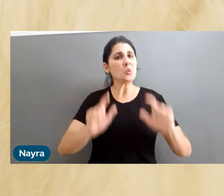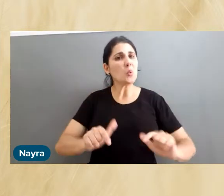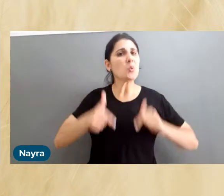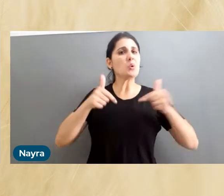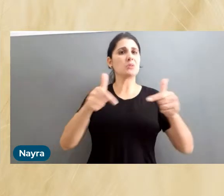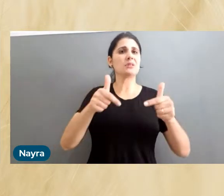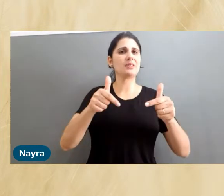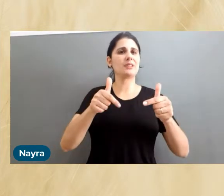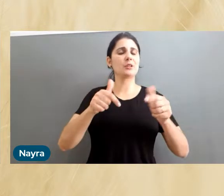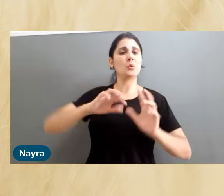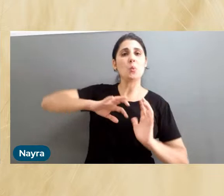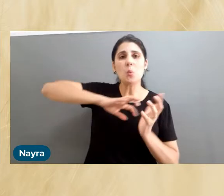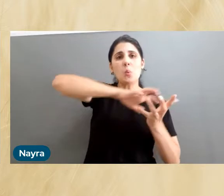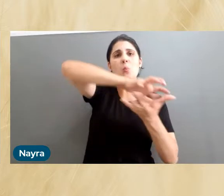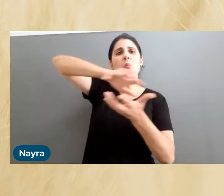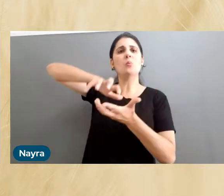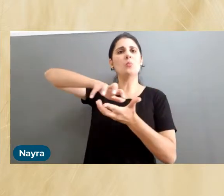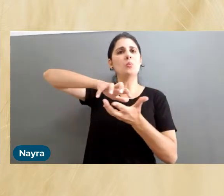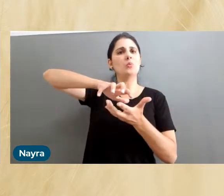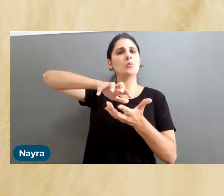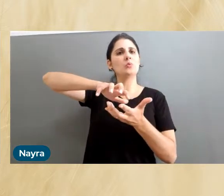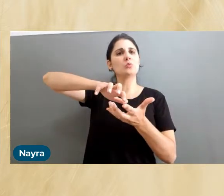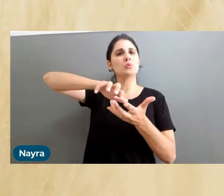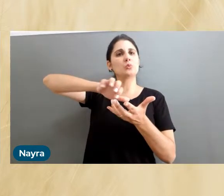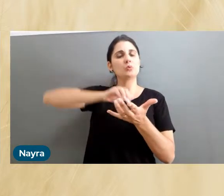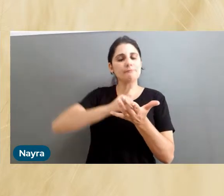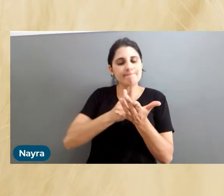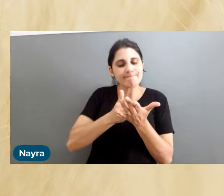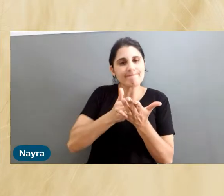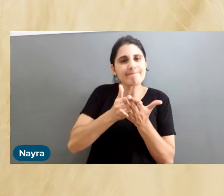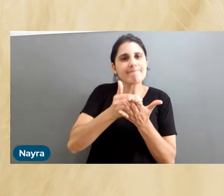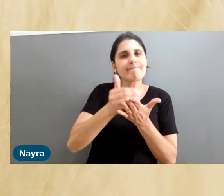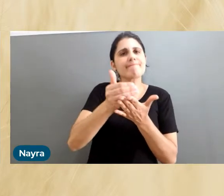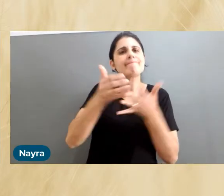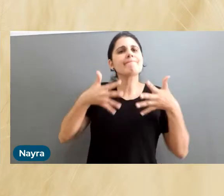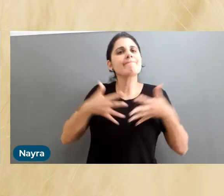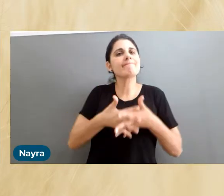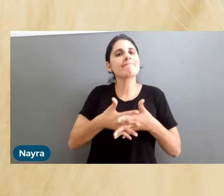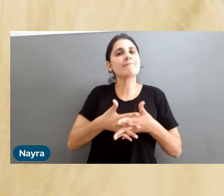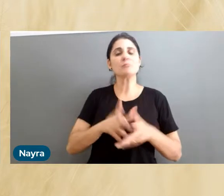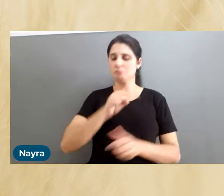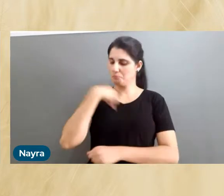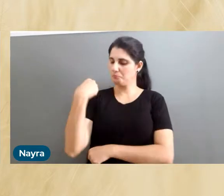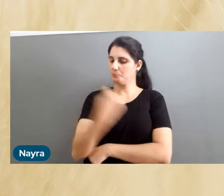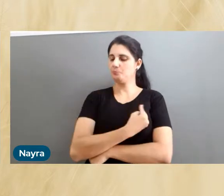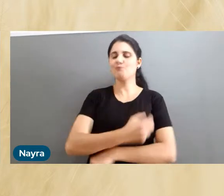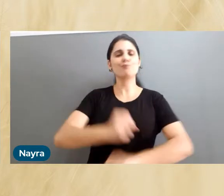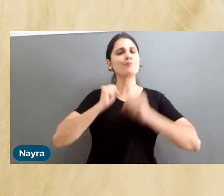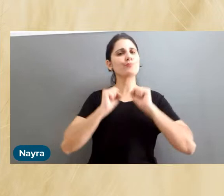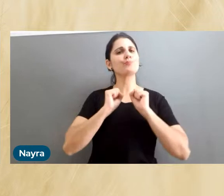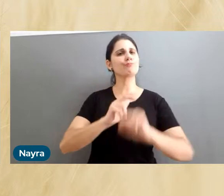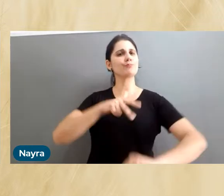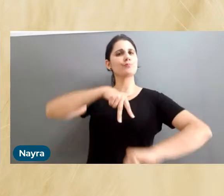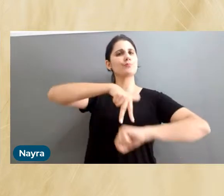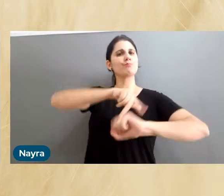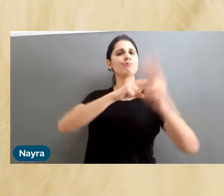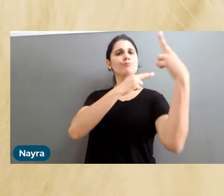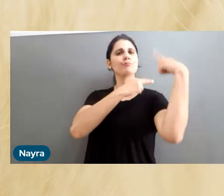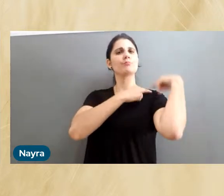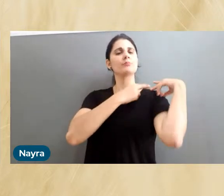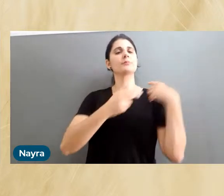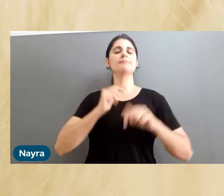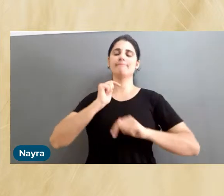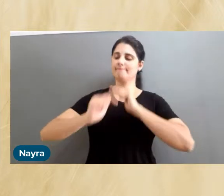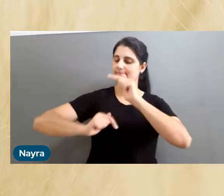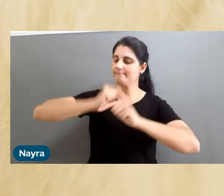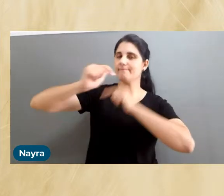o mundo partindo das palhas de uma manjedoura, nós podemos cumprir as nossas missões, alcançar